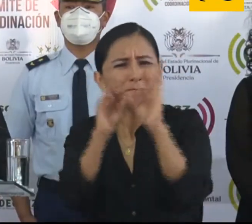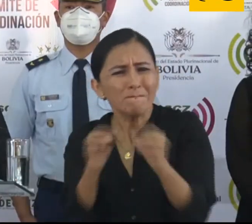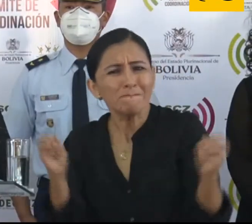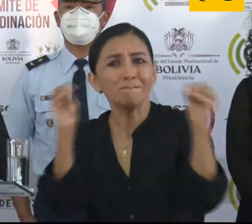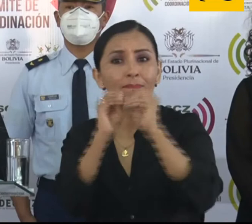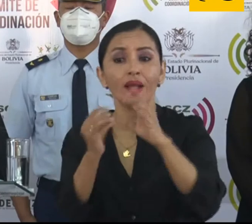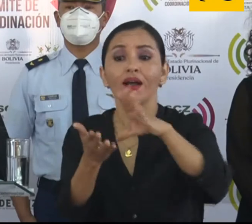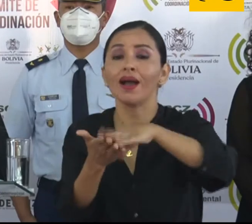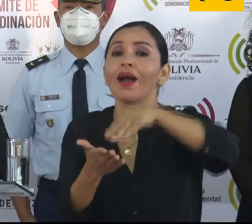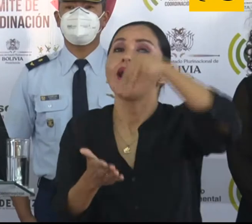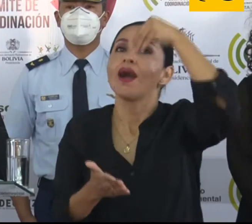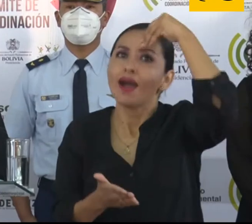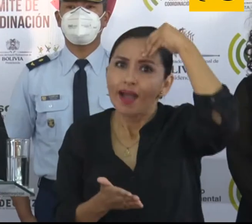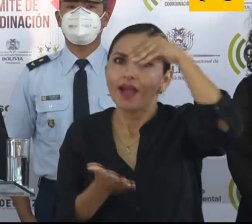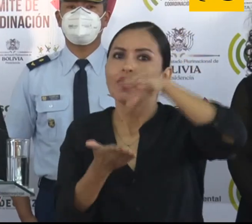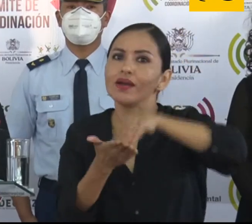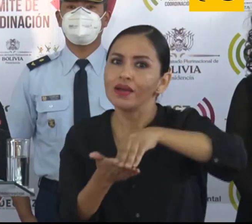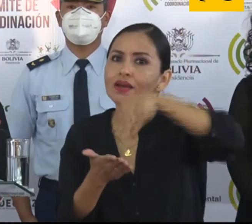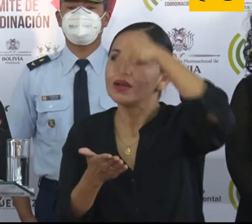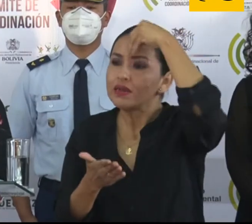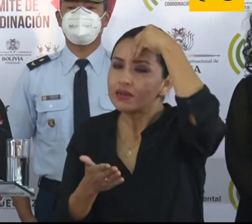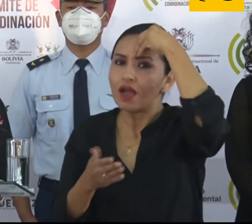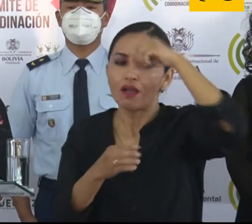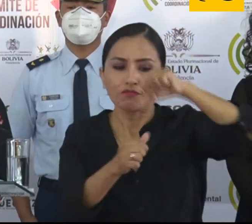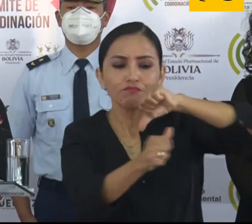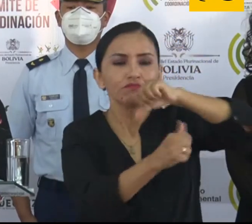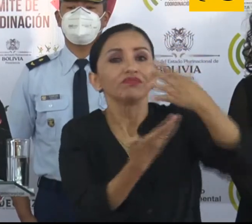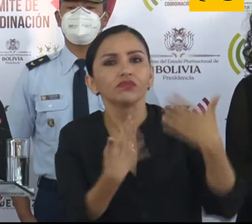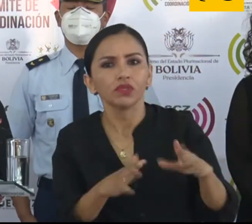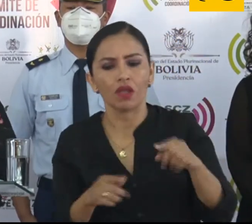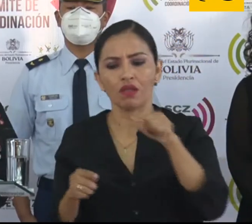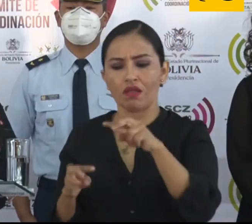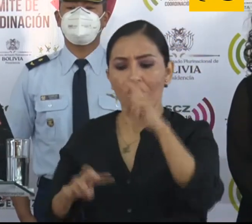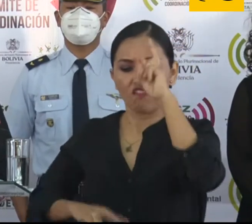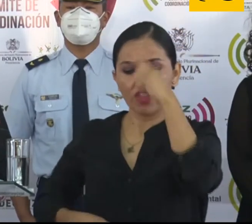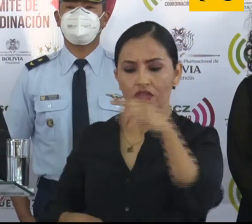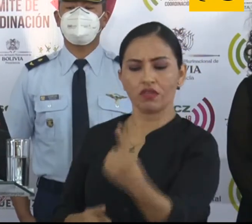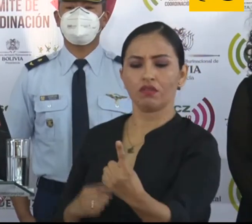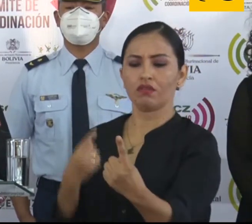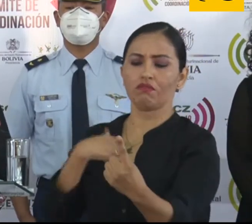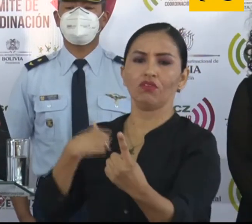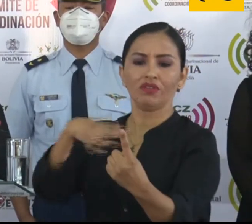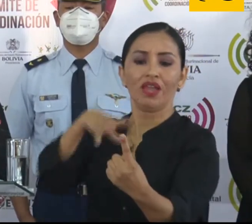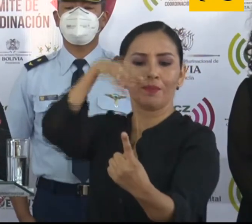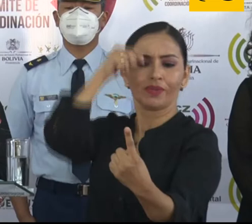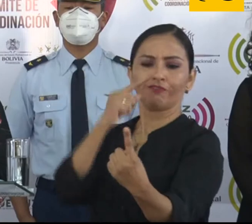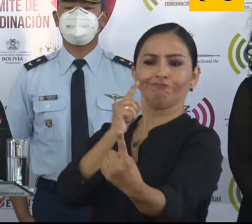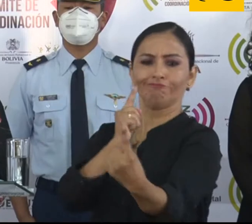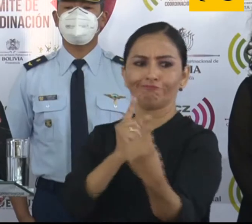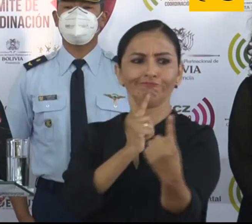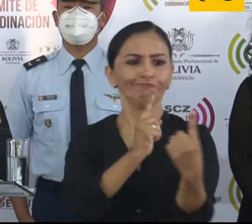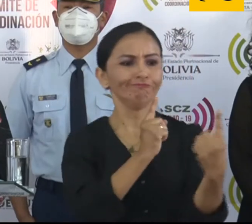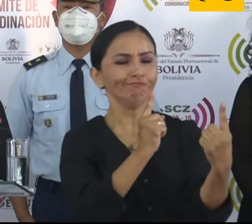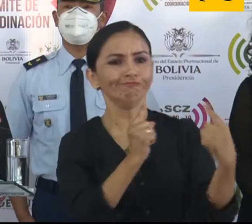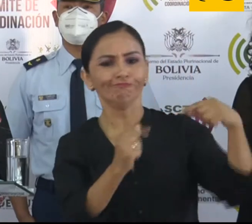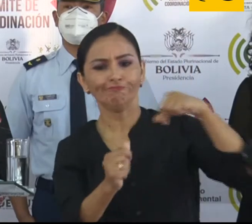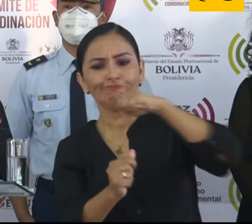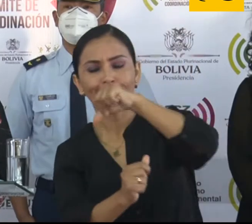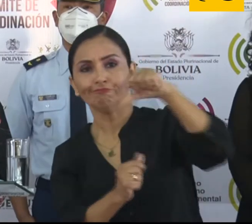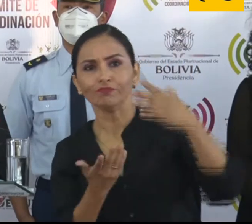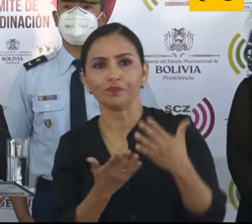estamos aprendiendo a convivir con el virus. De un tiempo a esta parte, cuando